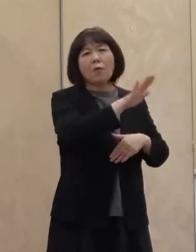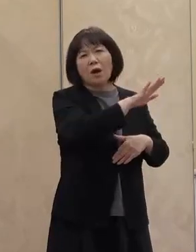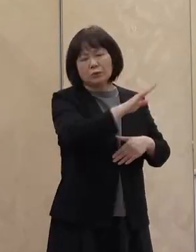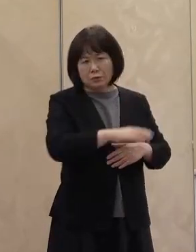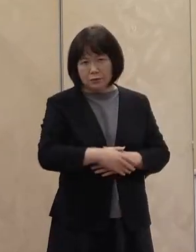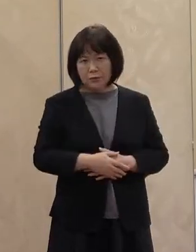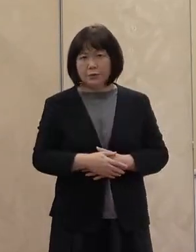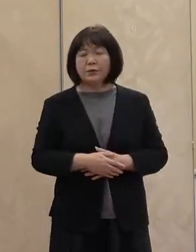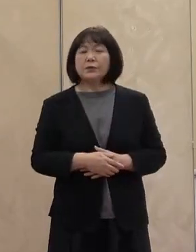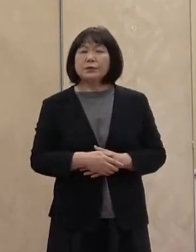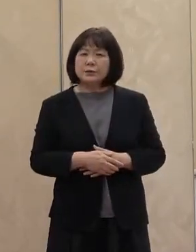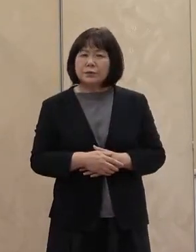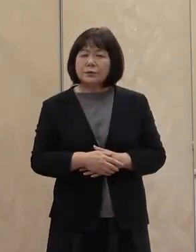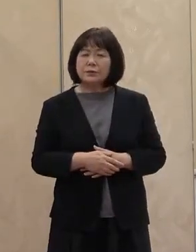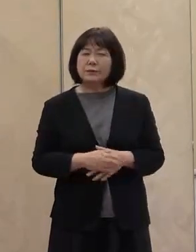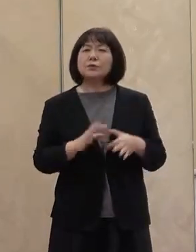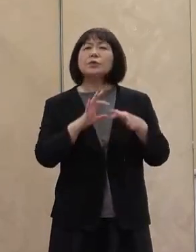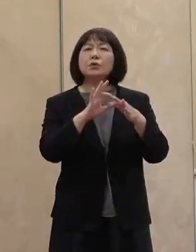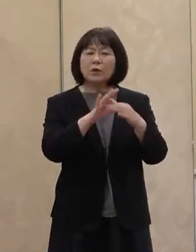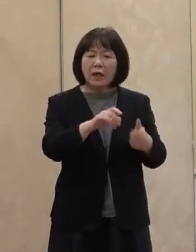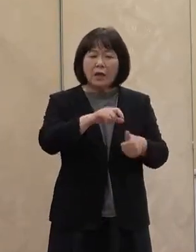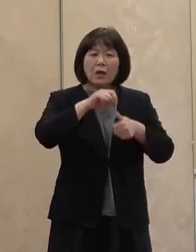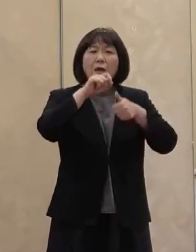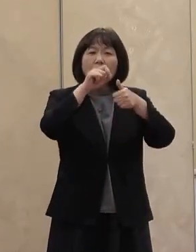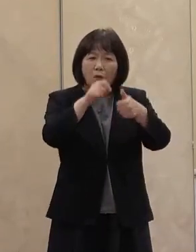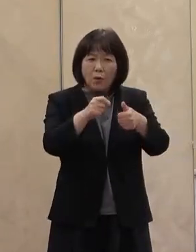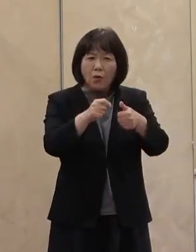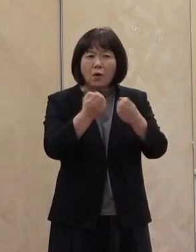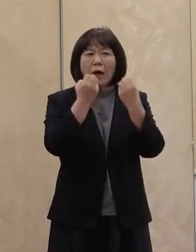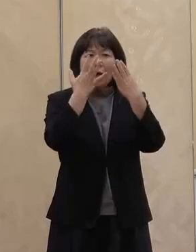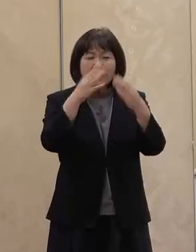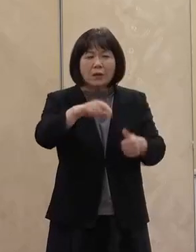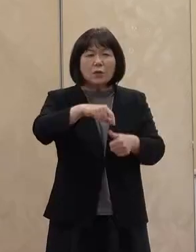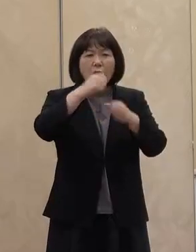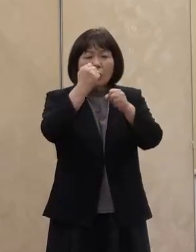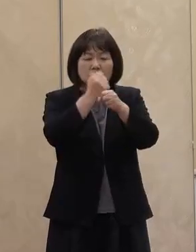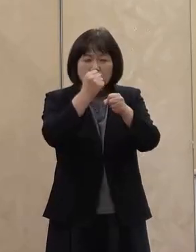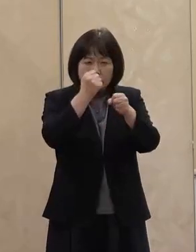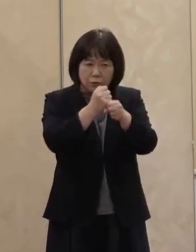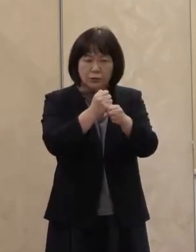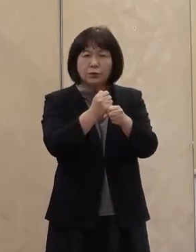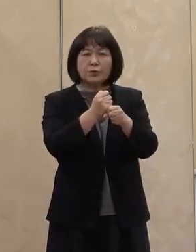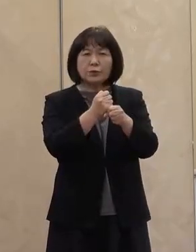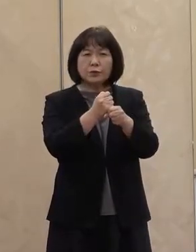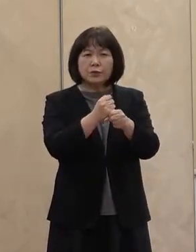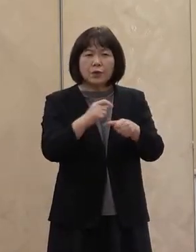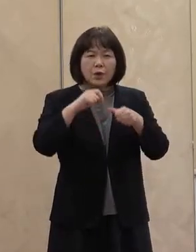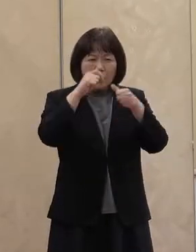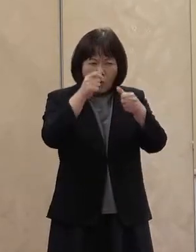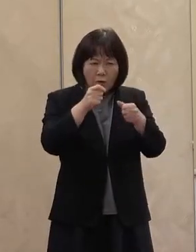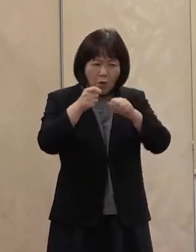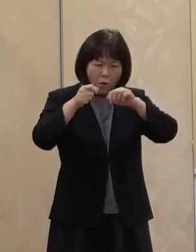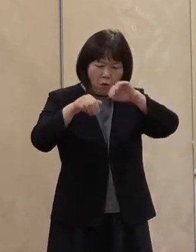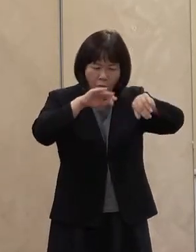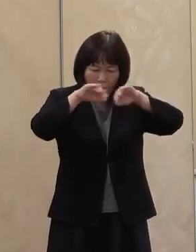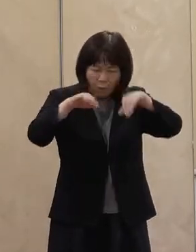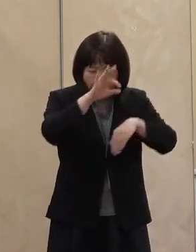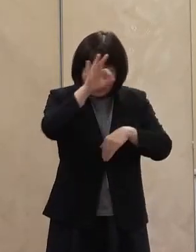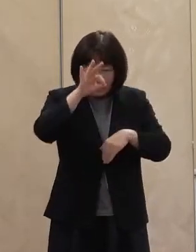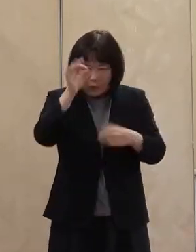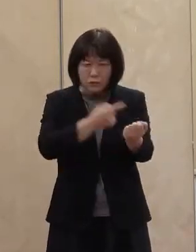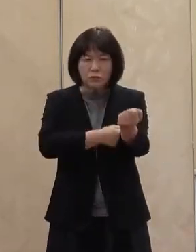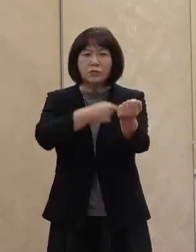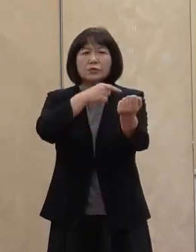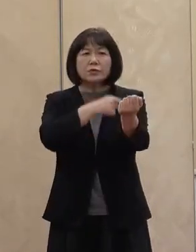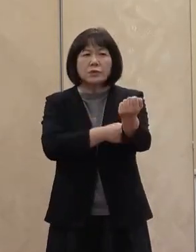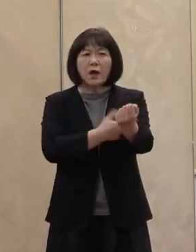で、その雇用を、新しく創出する開発掘り起こす力があ